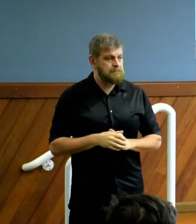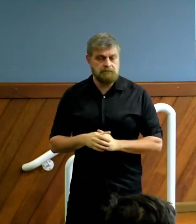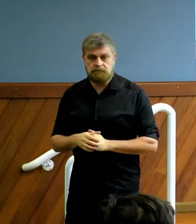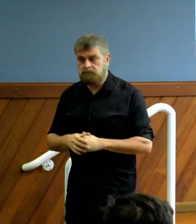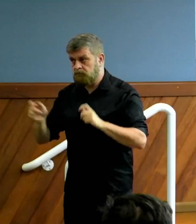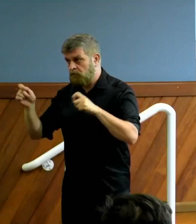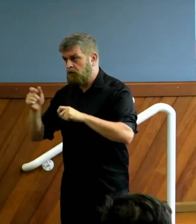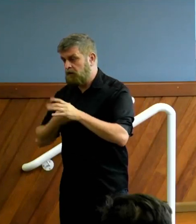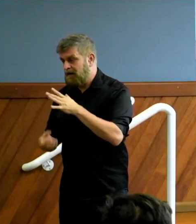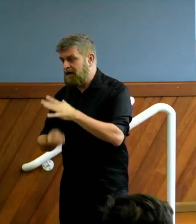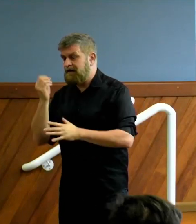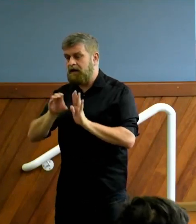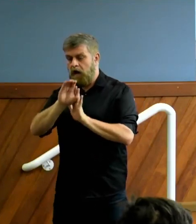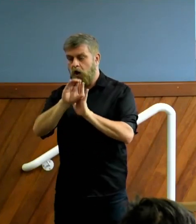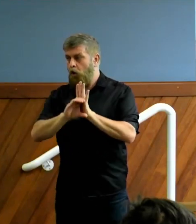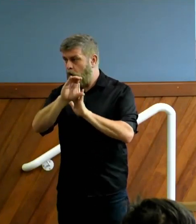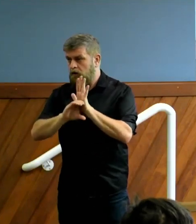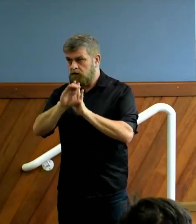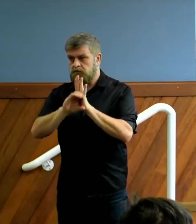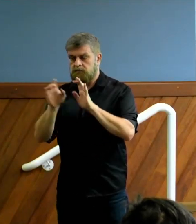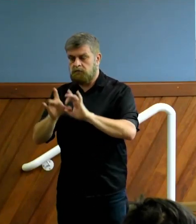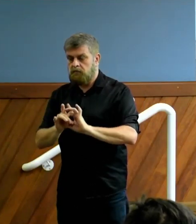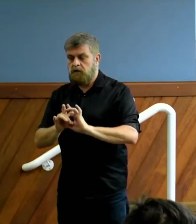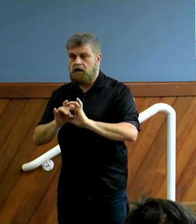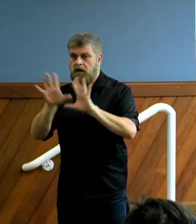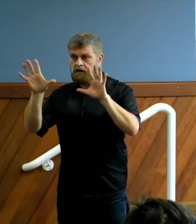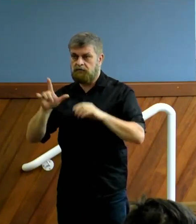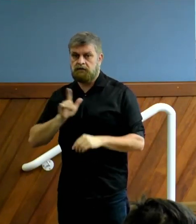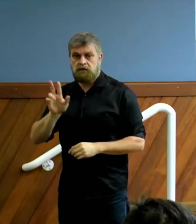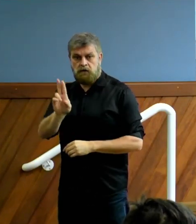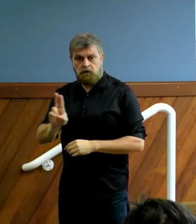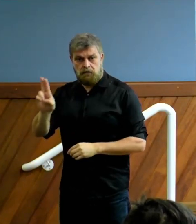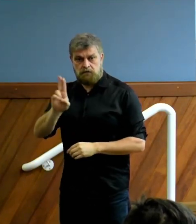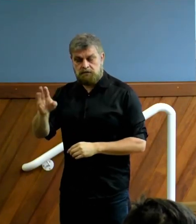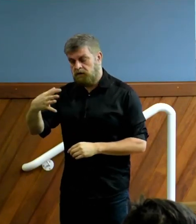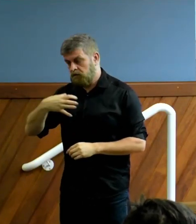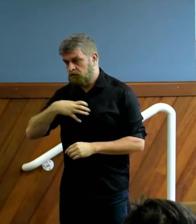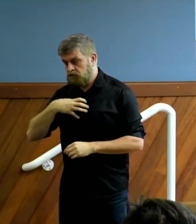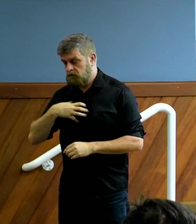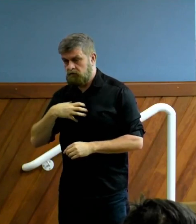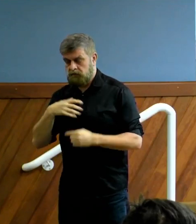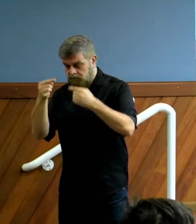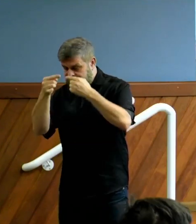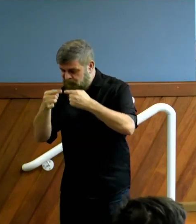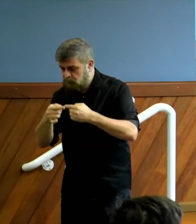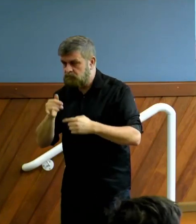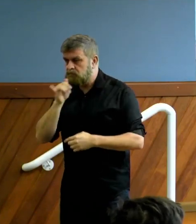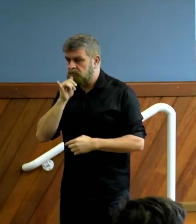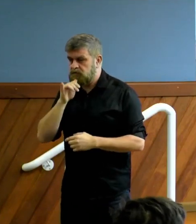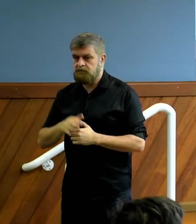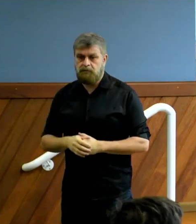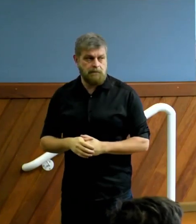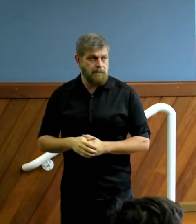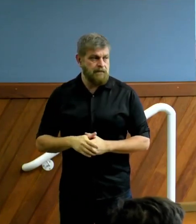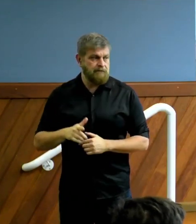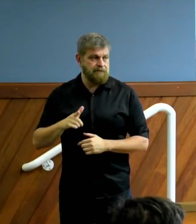assim, ó, a geração de código é o negócio mais livre do universo. Você tem que usar ela da forma que mais te atende. E aí, por exemplo, né?